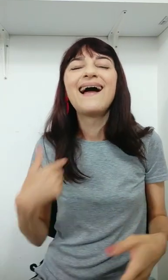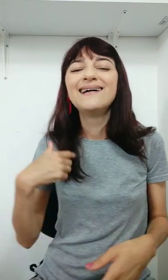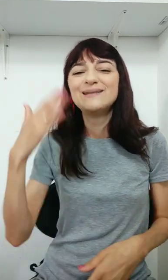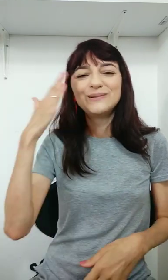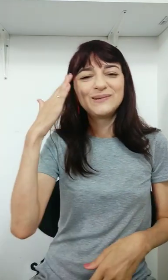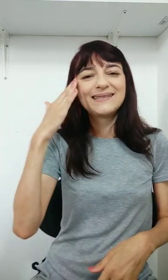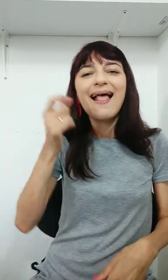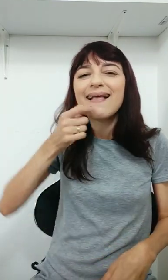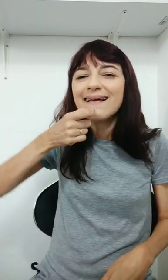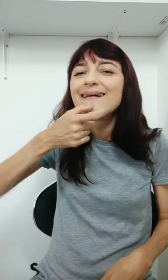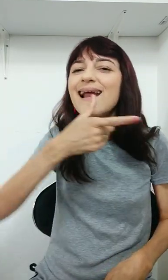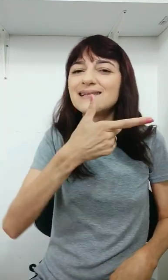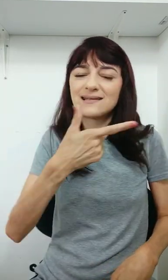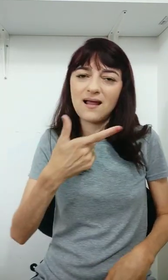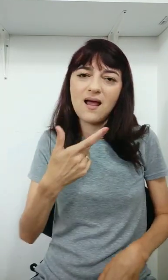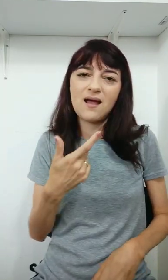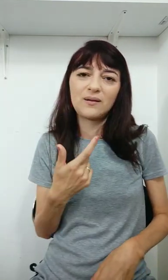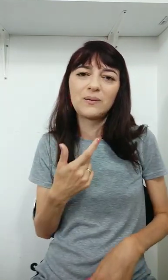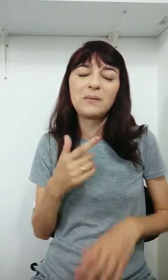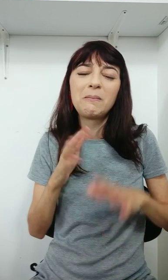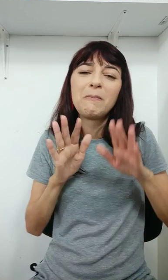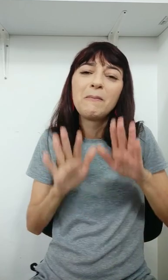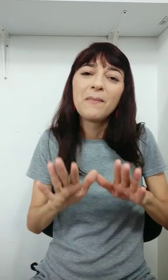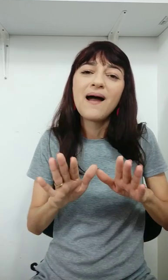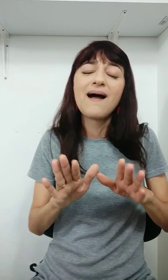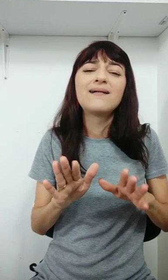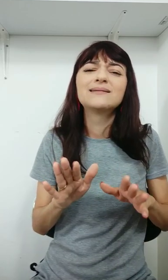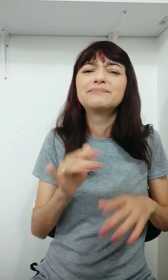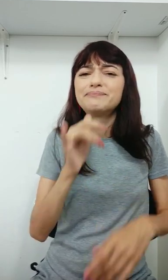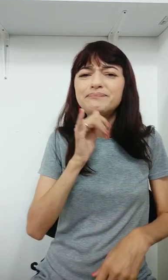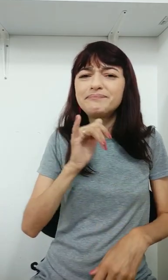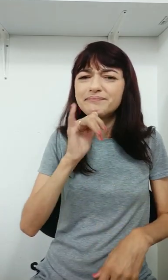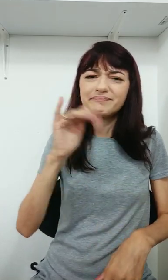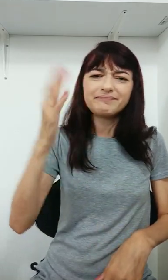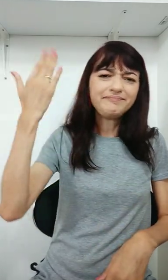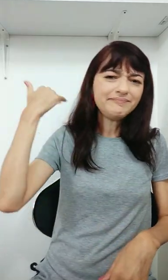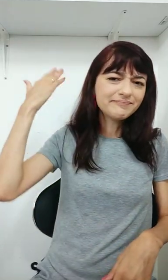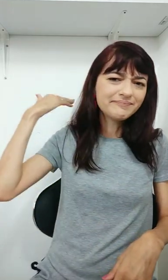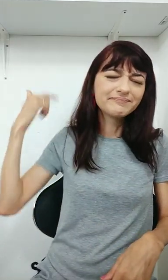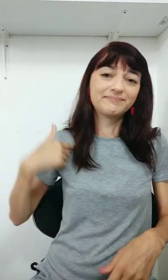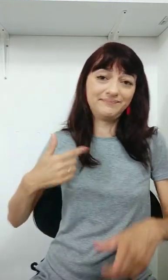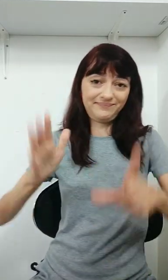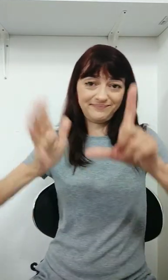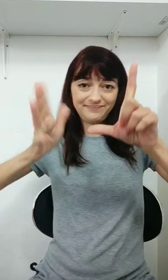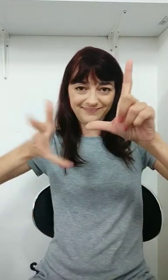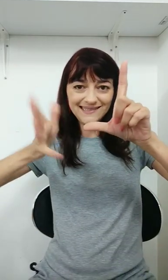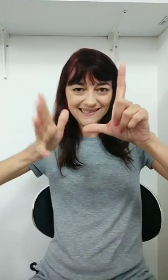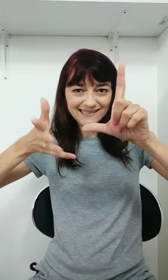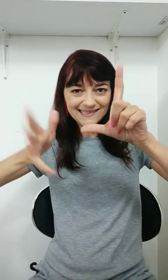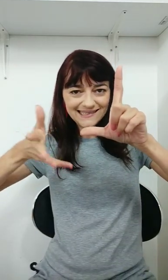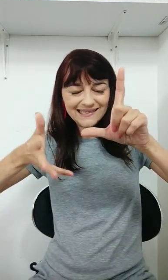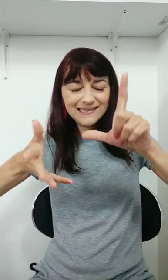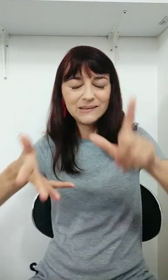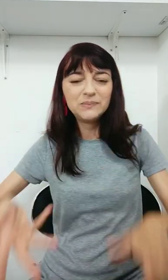um ouvinte chega e já liga direto, descobre o seu telefone e quer fazer uma videochamada, mas não é bem assim, né, gente? É claro que eu vou atender uma